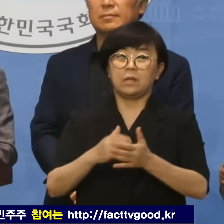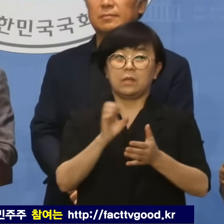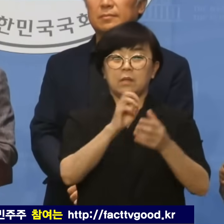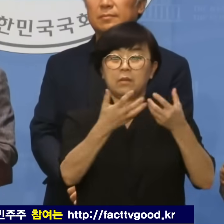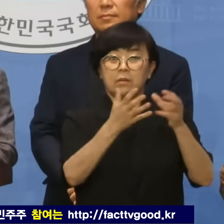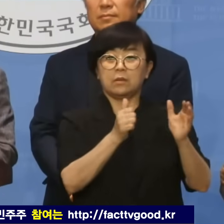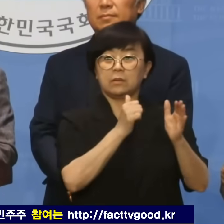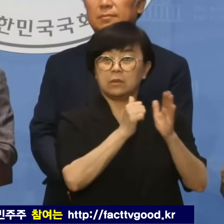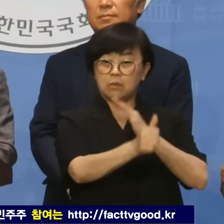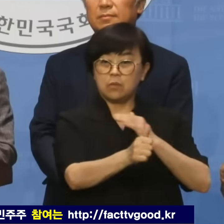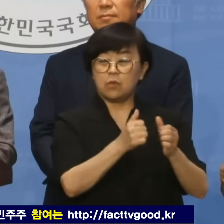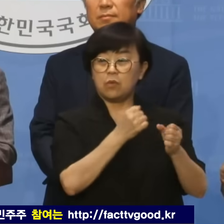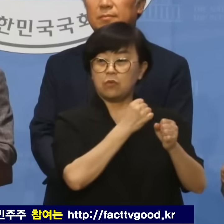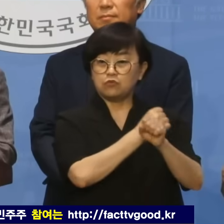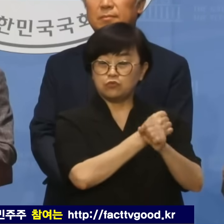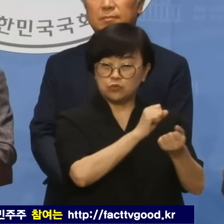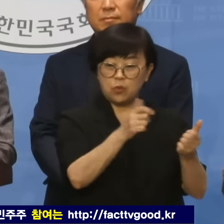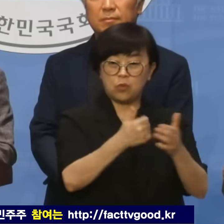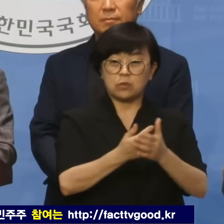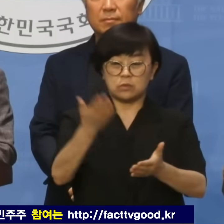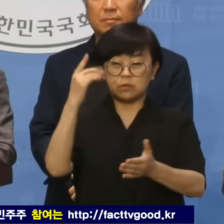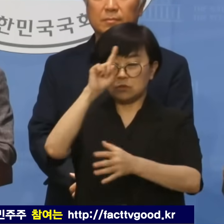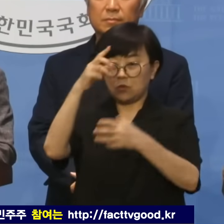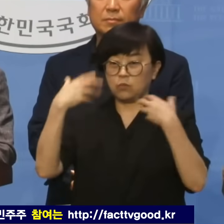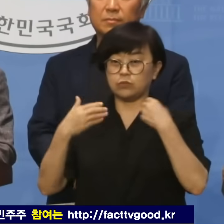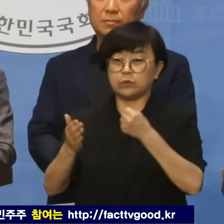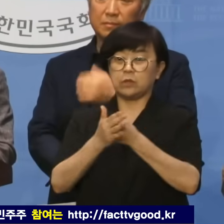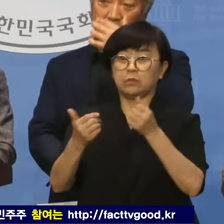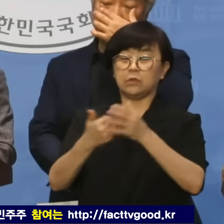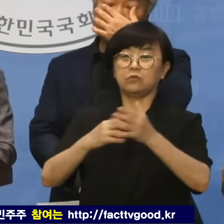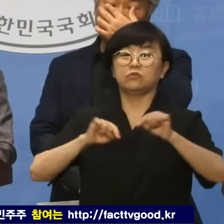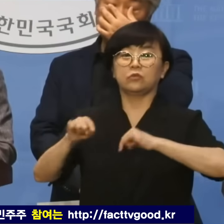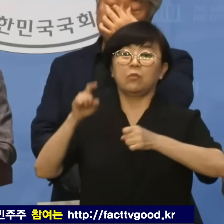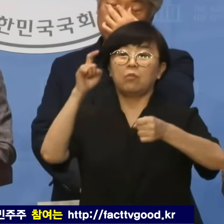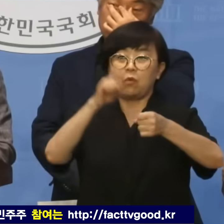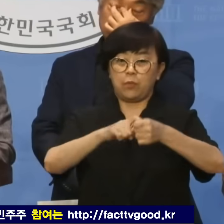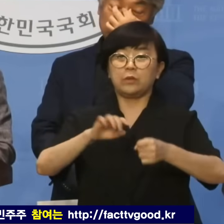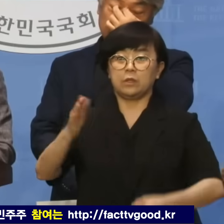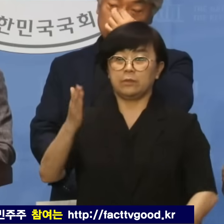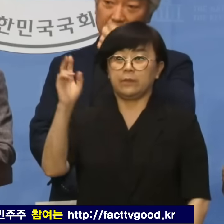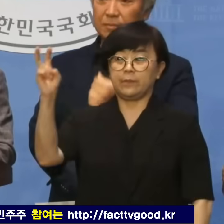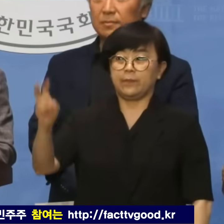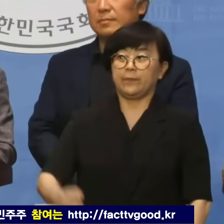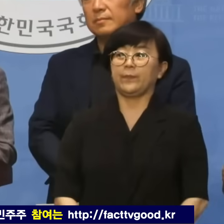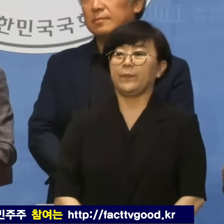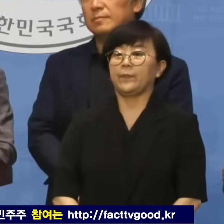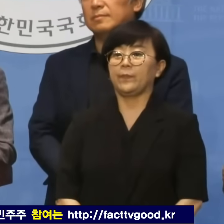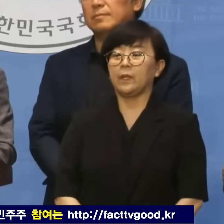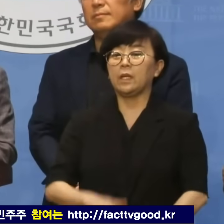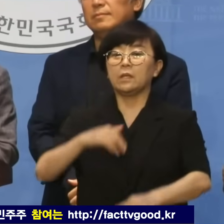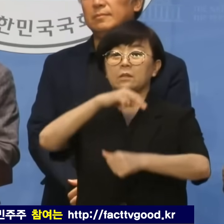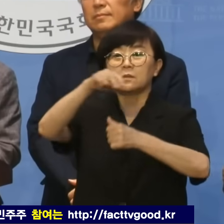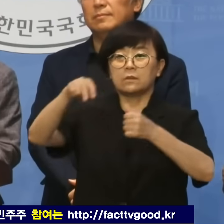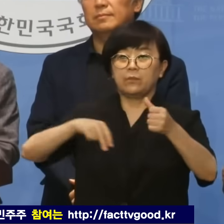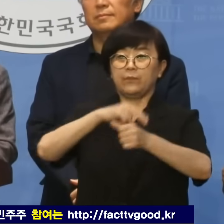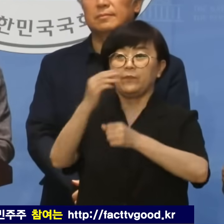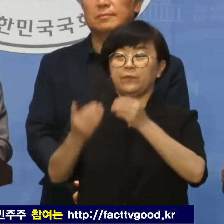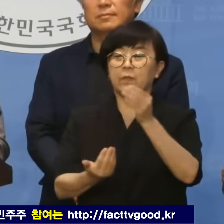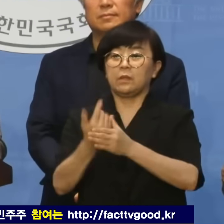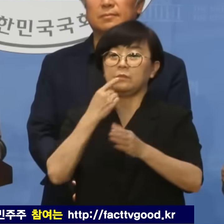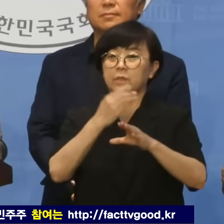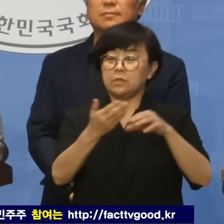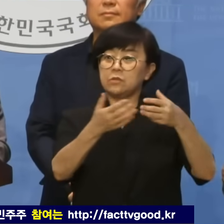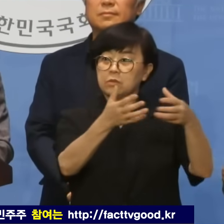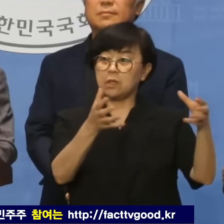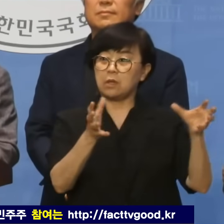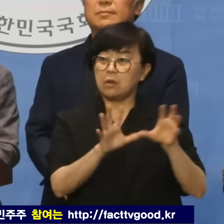대표 구속과 전 정부 때리기가 유일한 국정 목표가 된 듯합니다. 이런 상황에서 우리